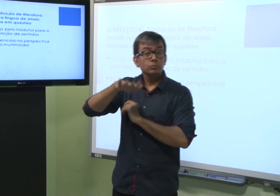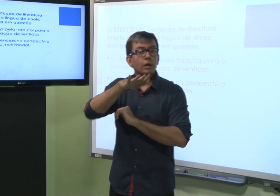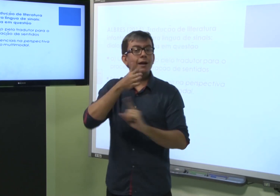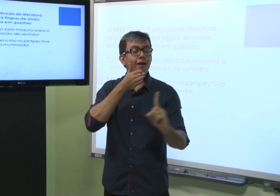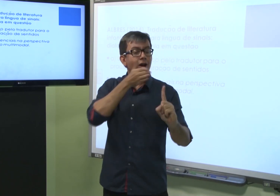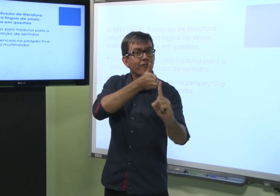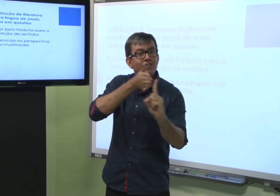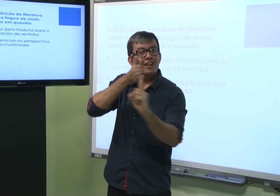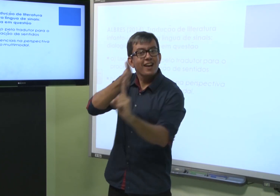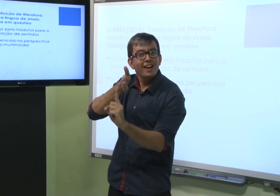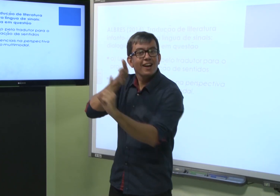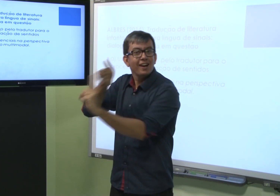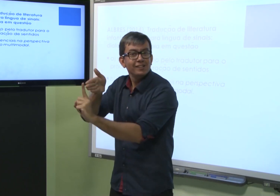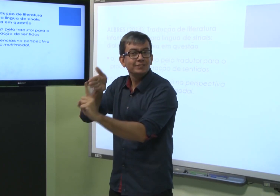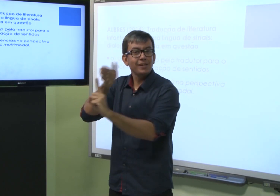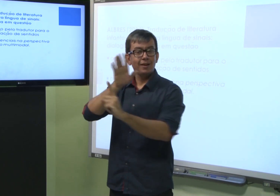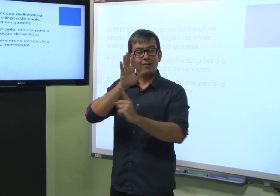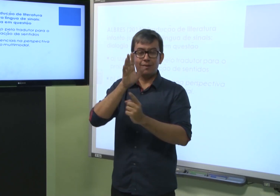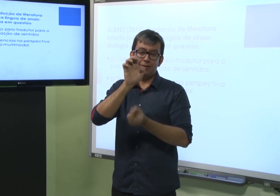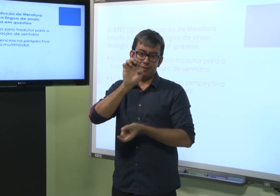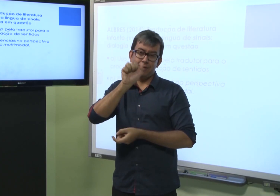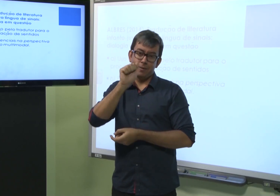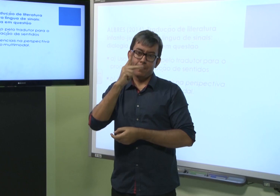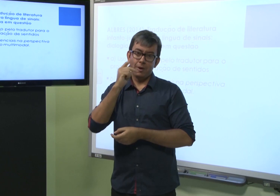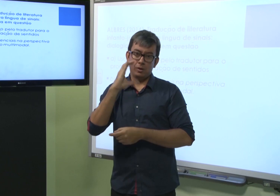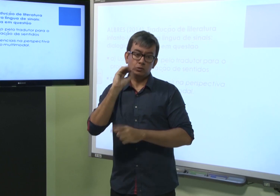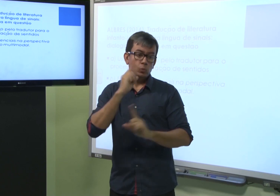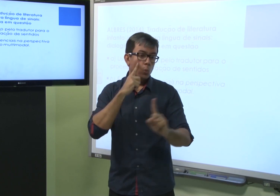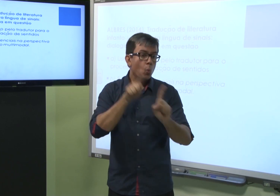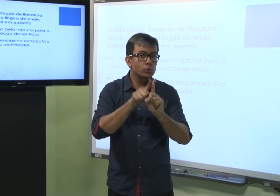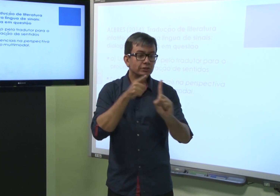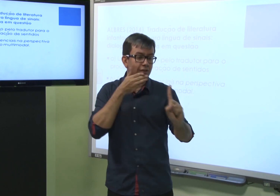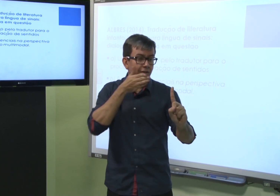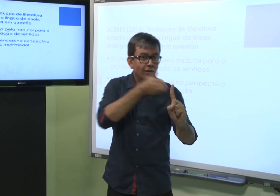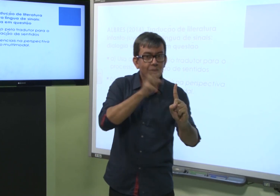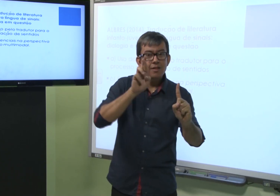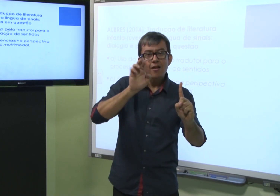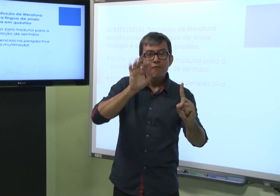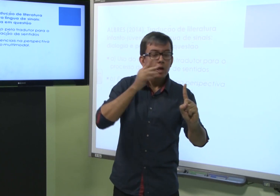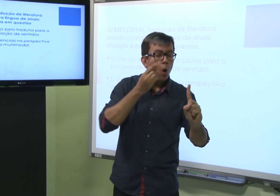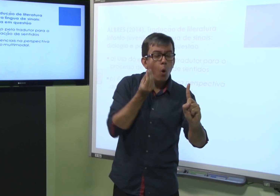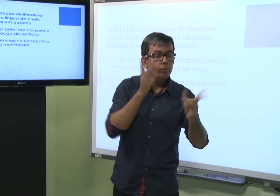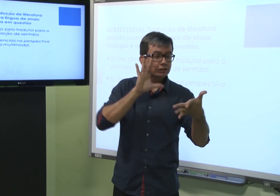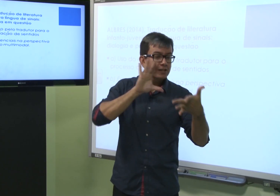os espaços referenciais na perspectiva do leitor de